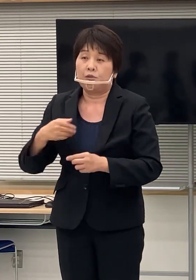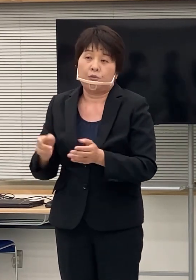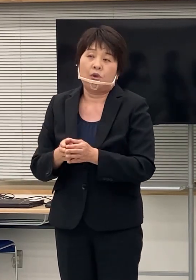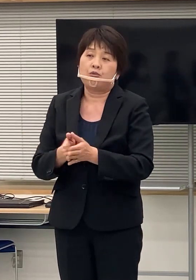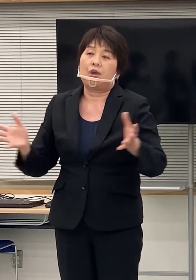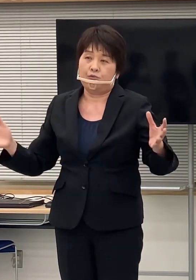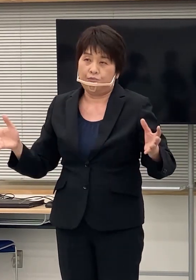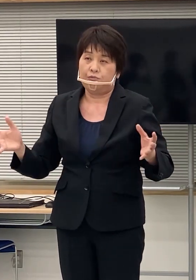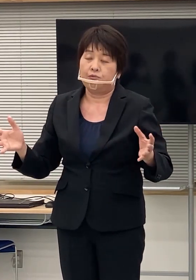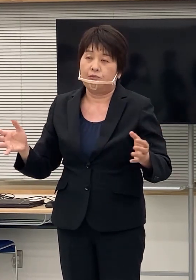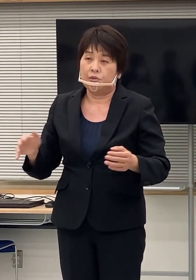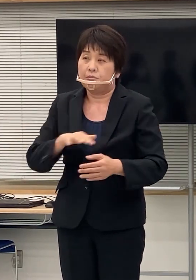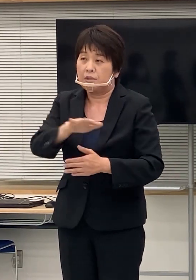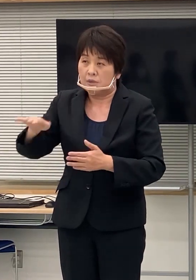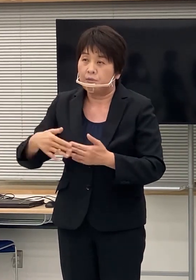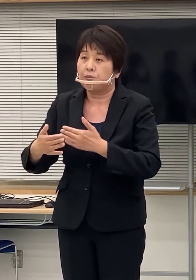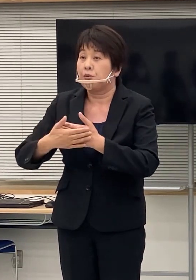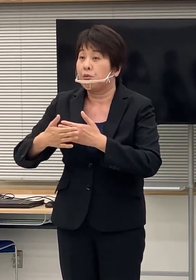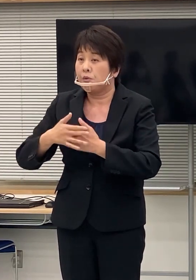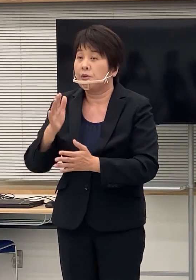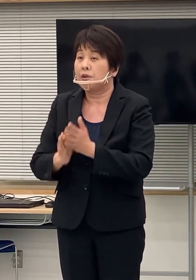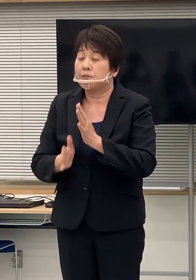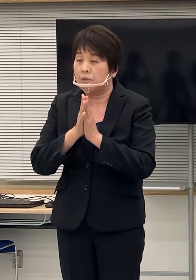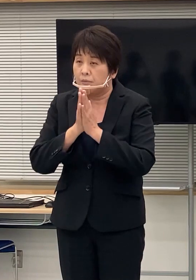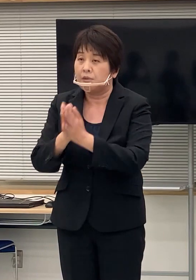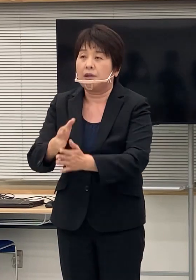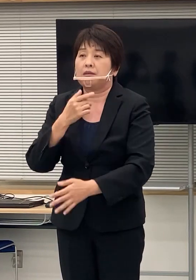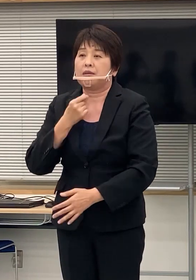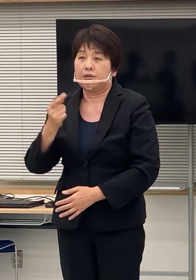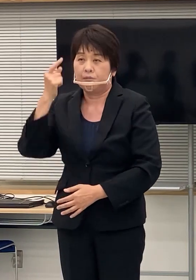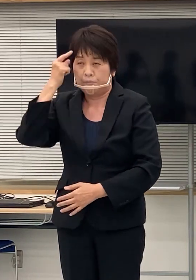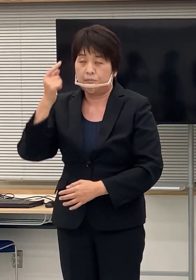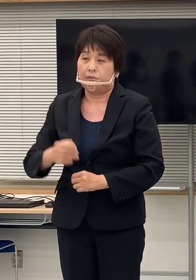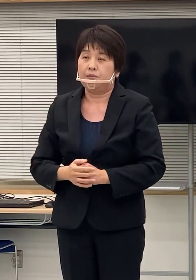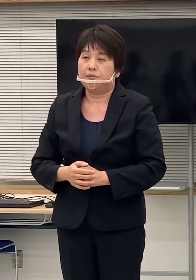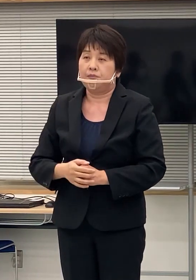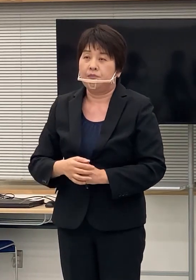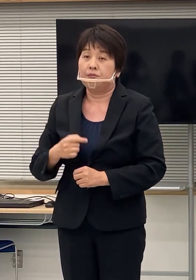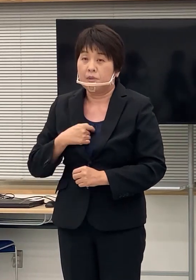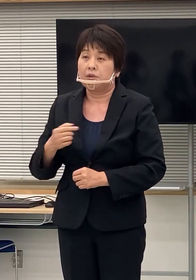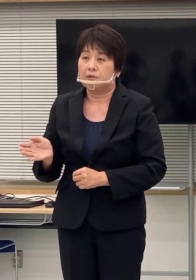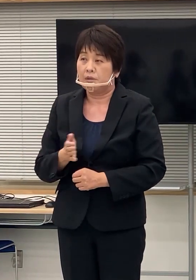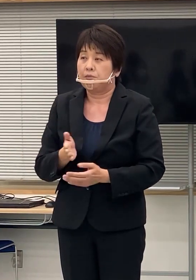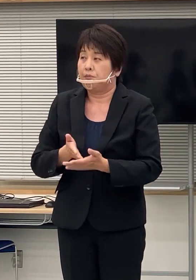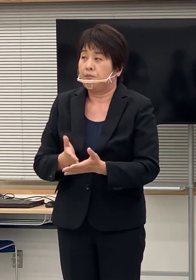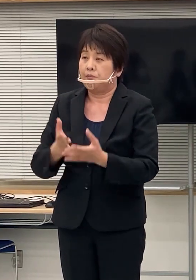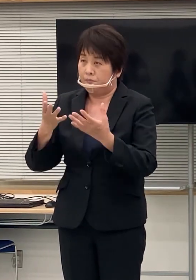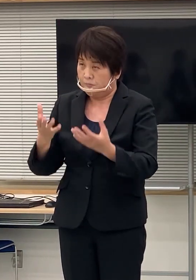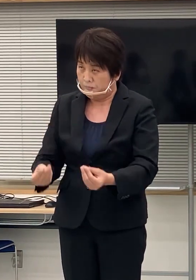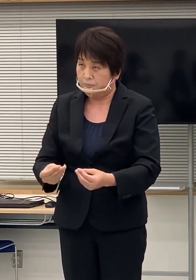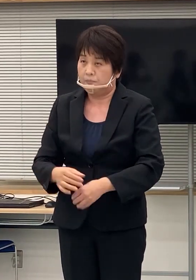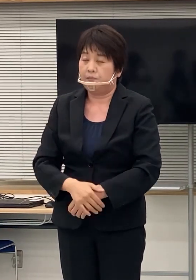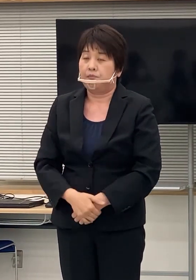皆さんのご協力を改めてお願いをさせていただきたいと思います。私の方からご報告は以上です。